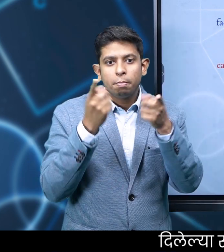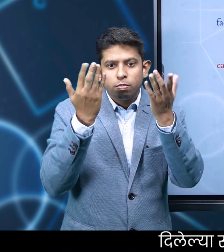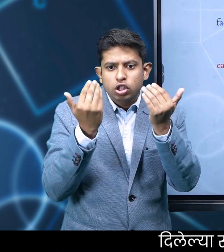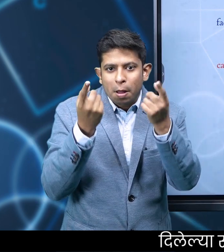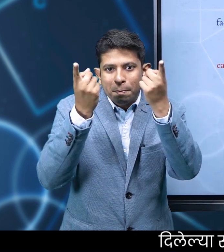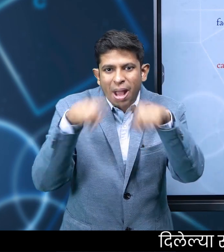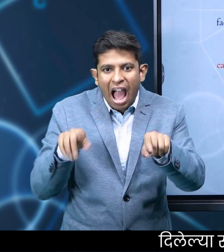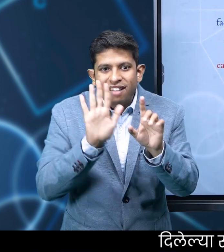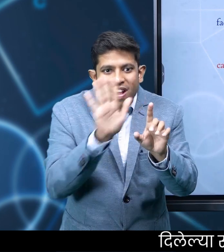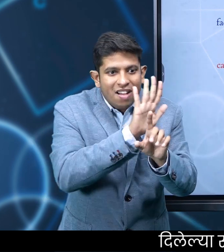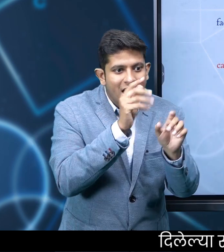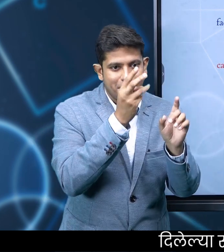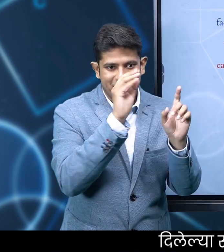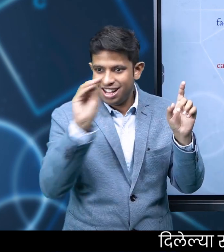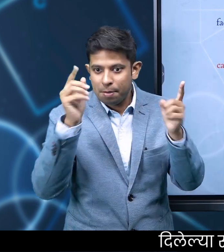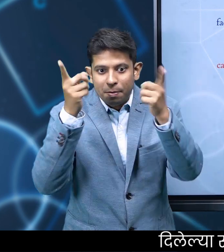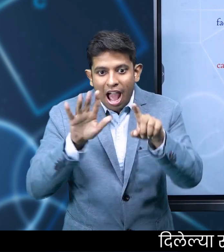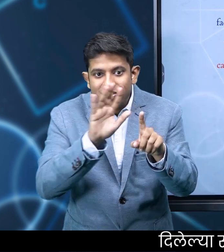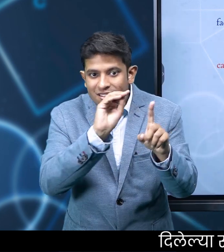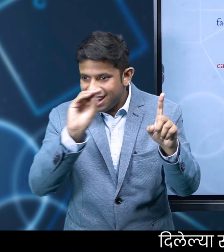दिलेल्या संख्यांचे सर्व संभाव्य घटक लिहा.